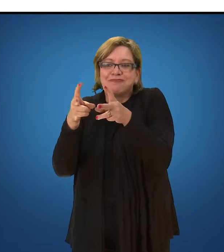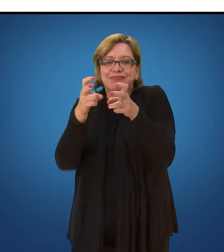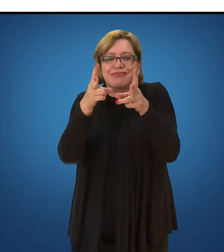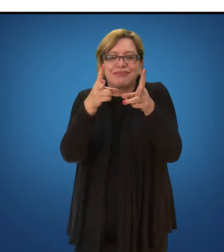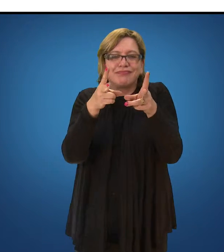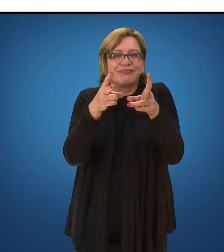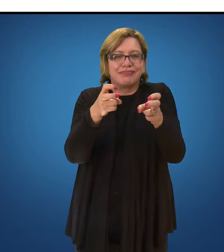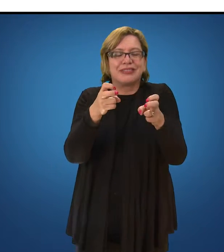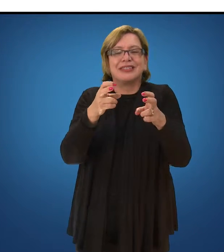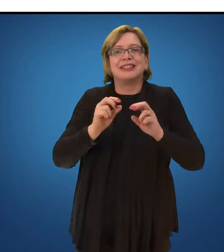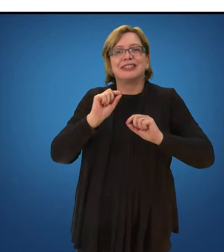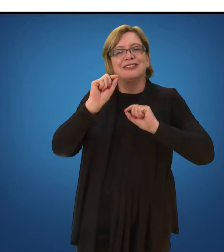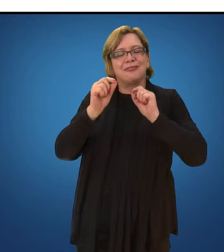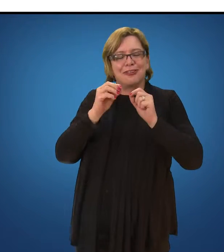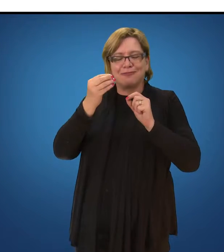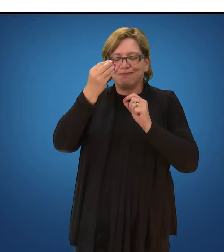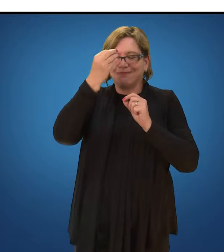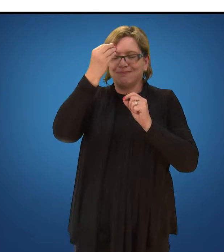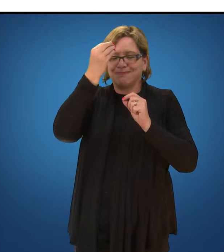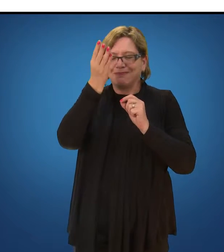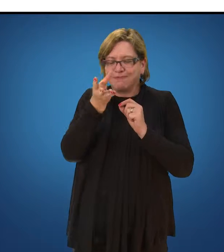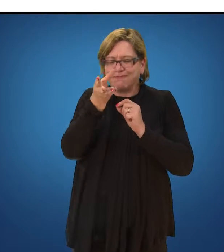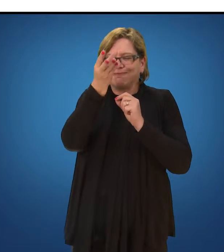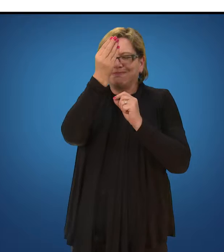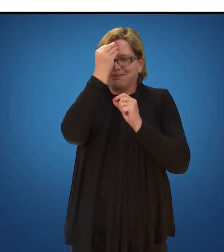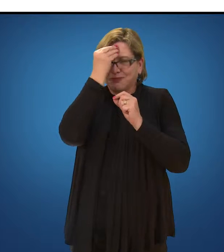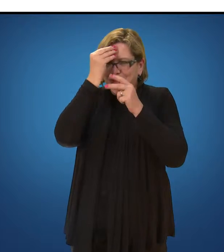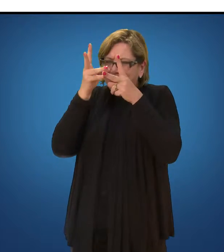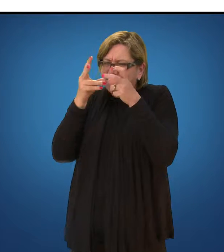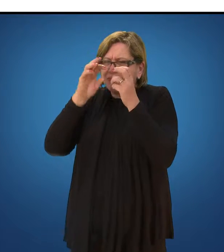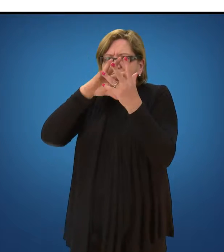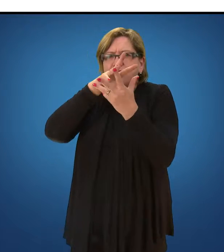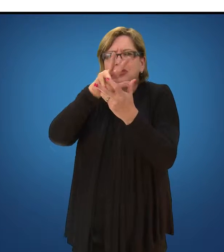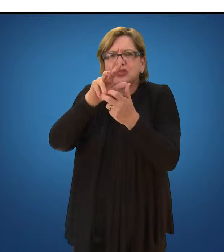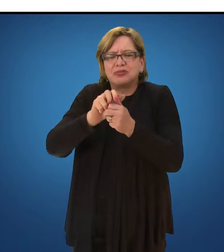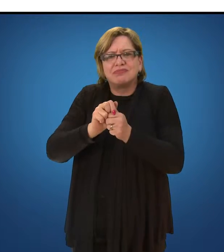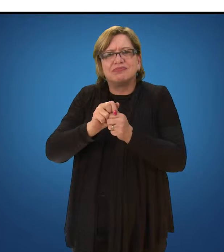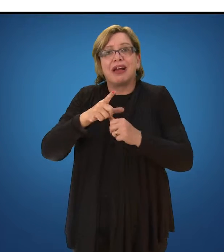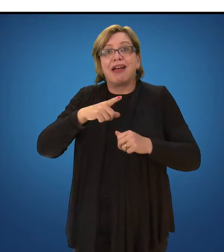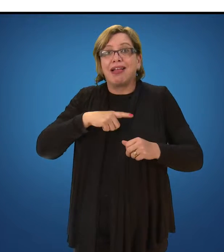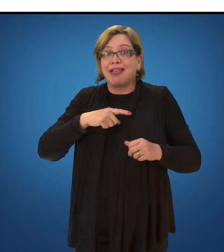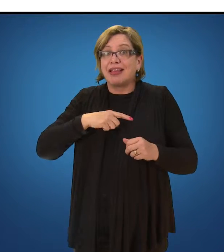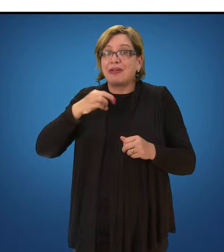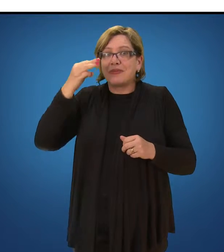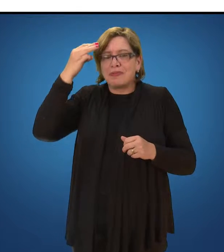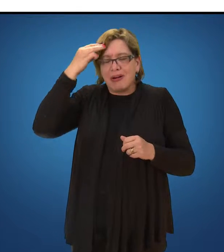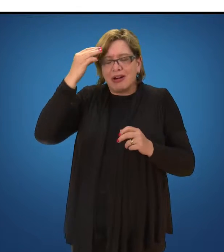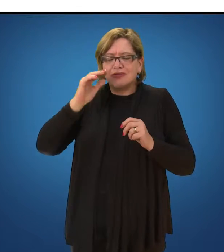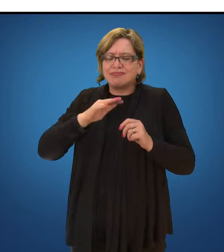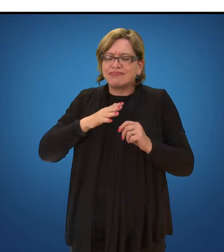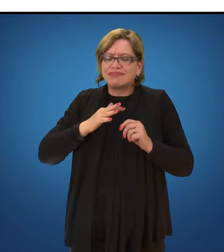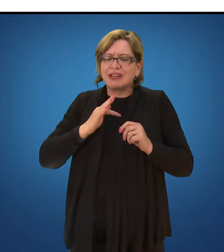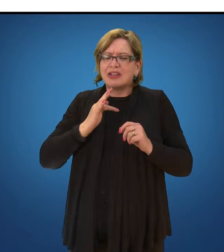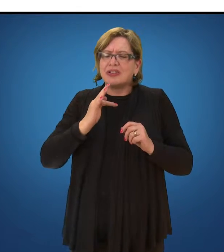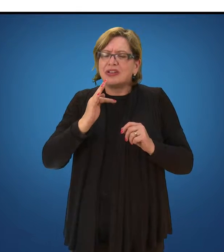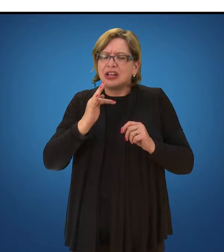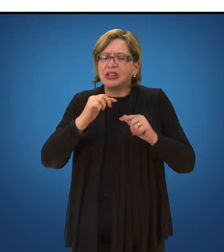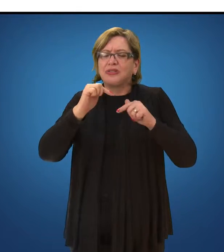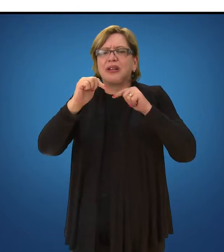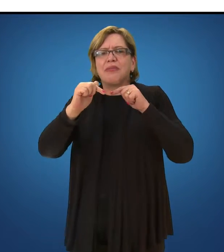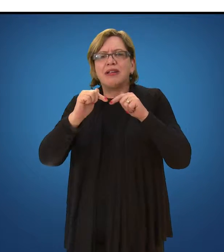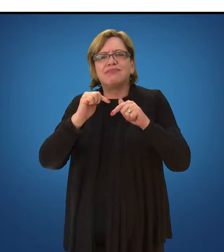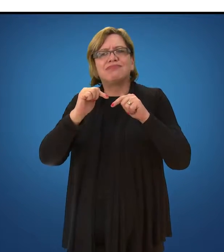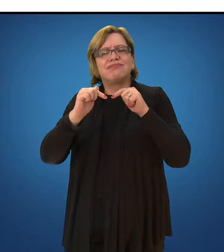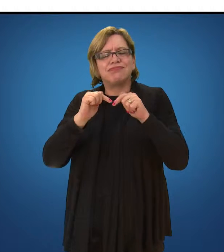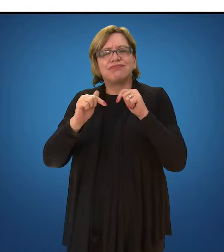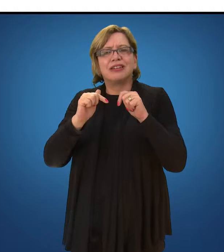simplesmente coloco na minha mente aquilo que eu acabei de perceber do mundo. Existe uma memória de médio prazo, ou de trabalho, que é, como o nome diz,